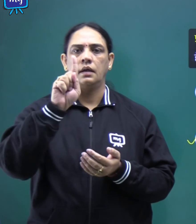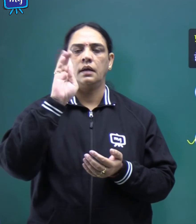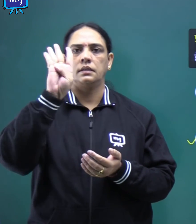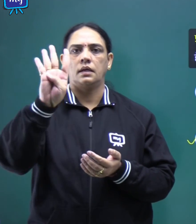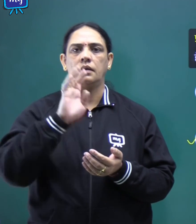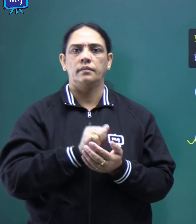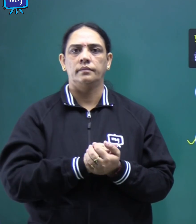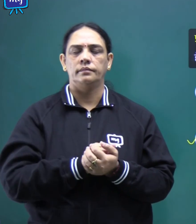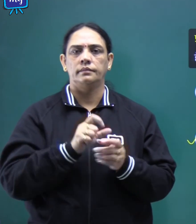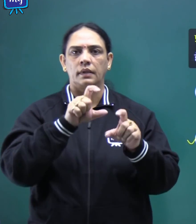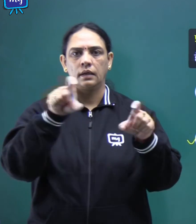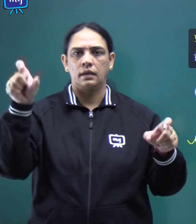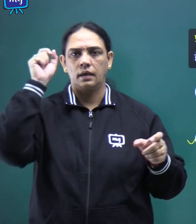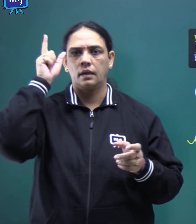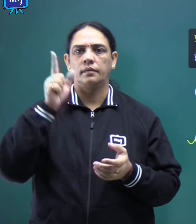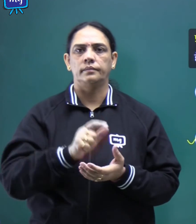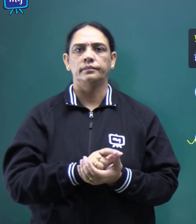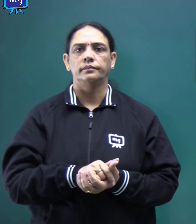3.14। समझ आ गया।